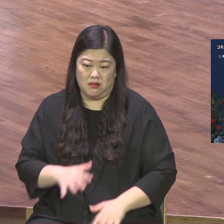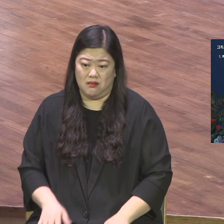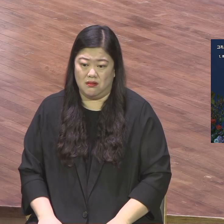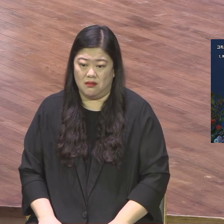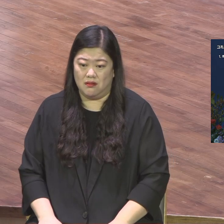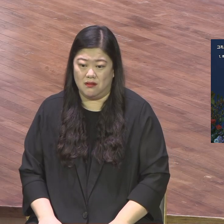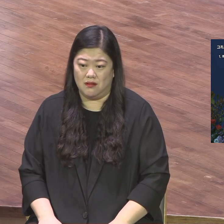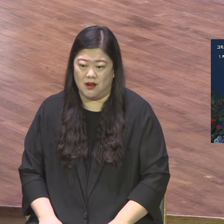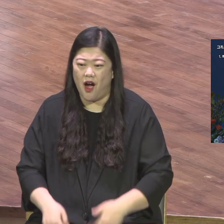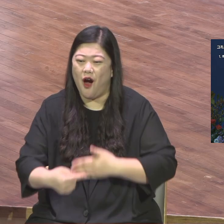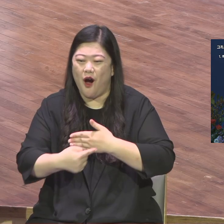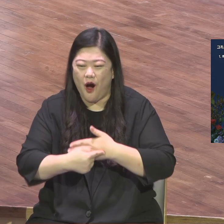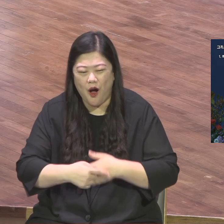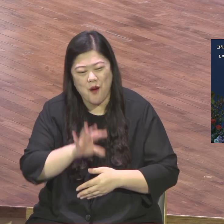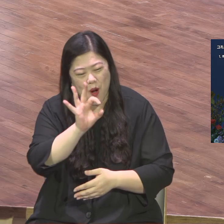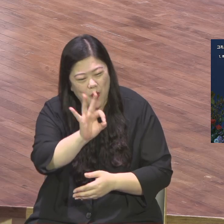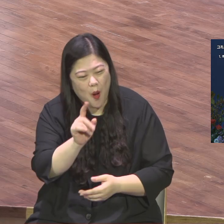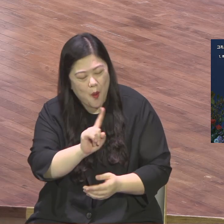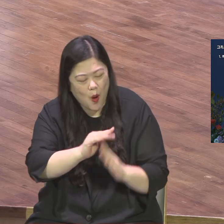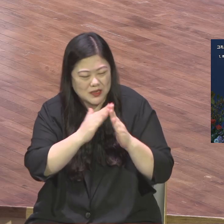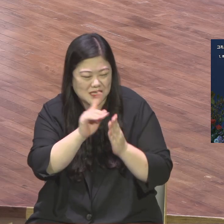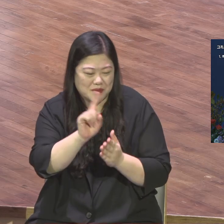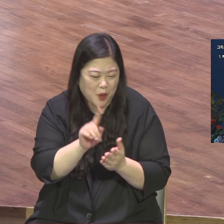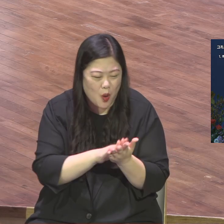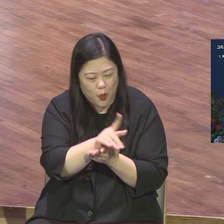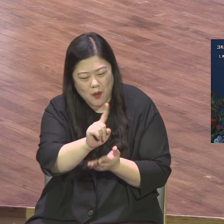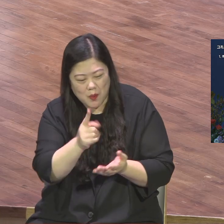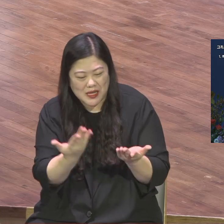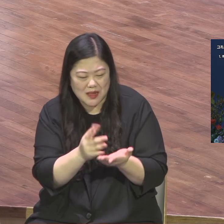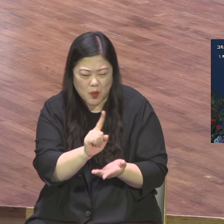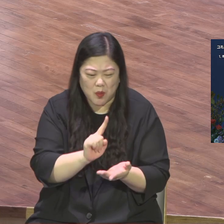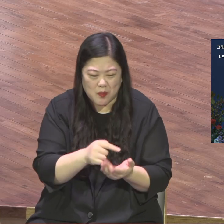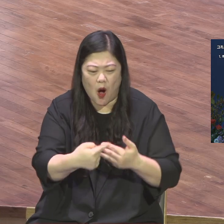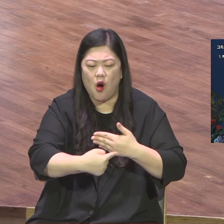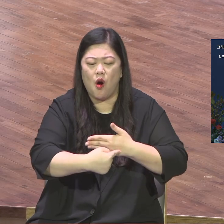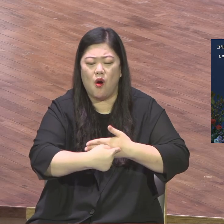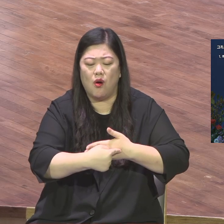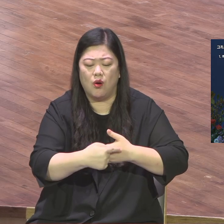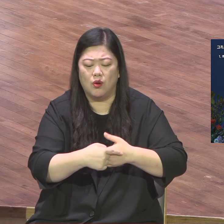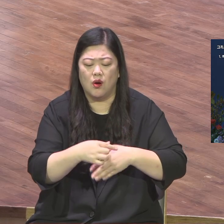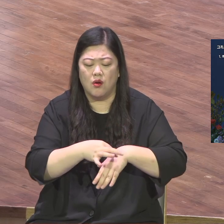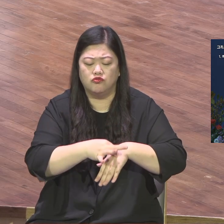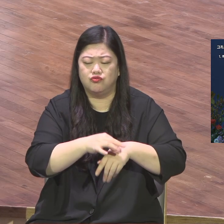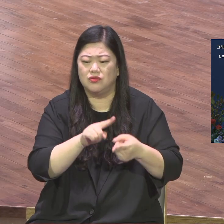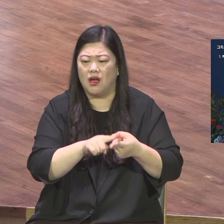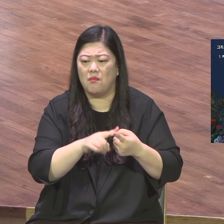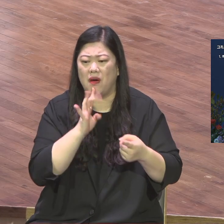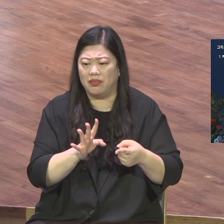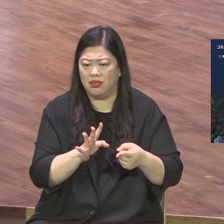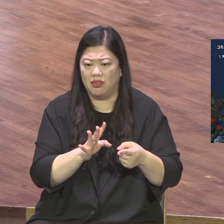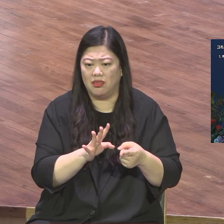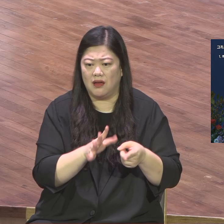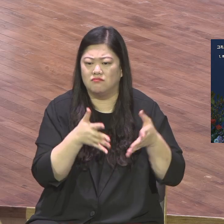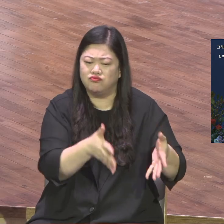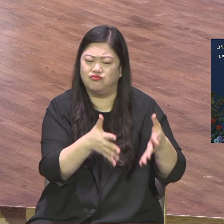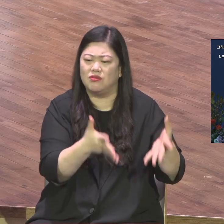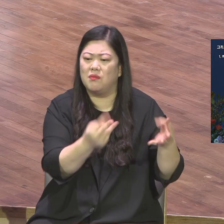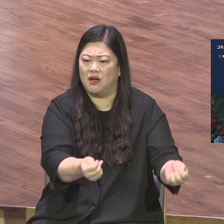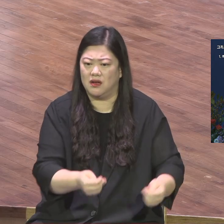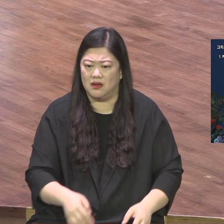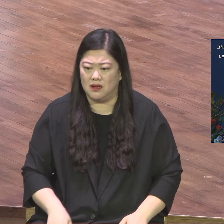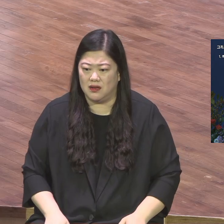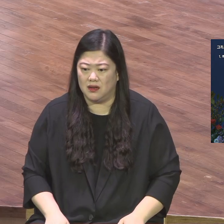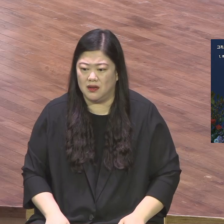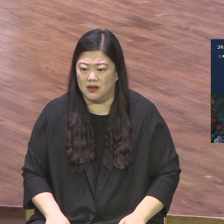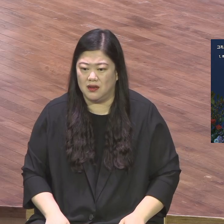계속 육신적인 말만 해요. 앉기만 하면 육신적인 말만 해요. 영적인 은혜 받은 포럼 못해요. 강단 매지 포럼 합시다.